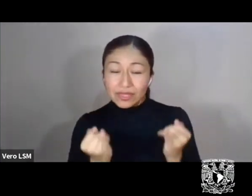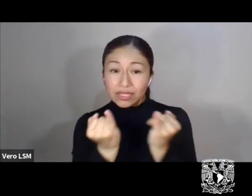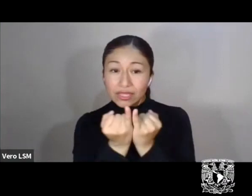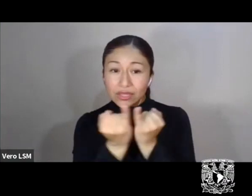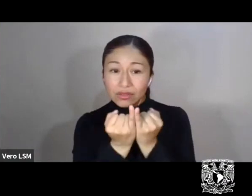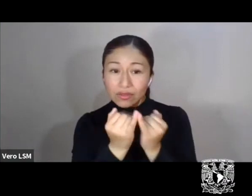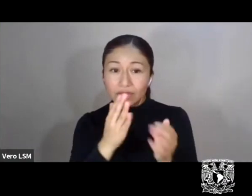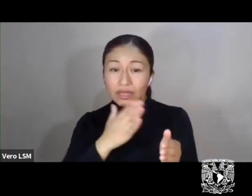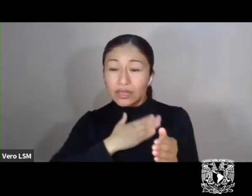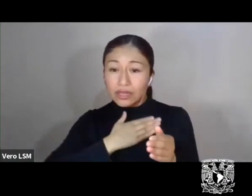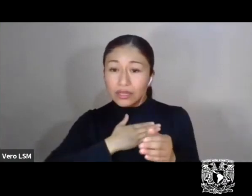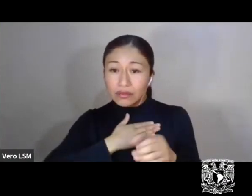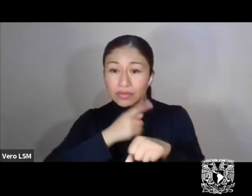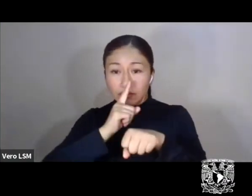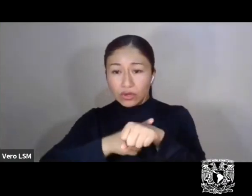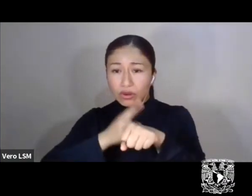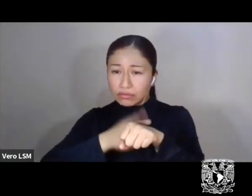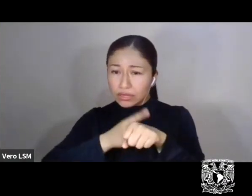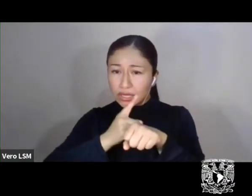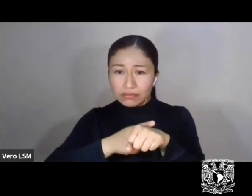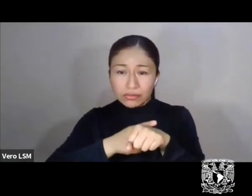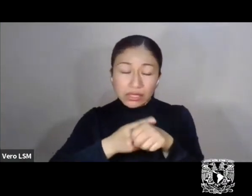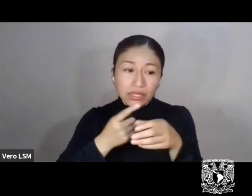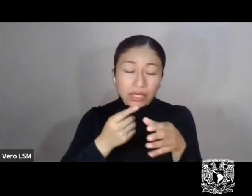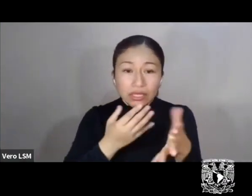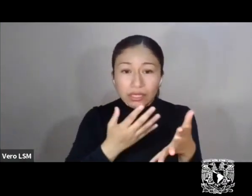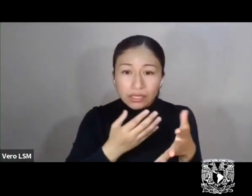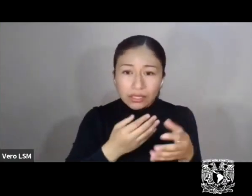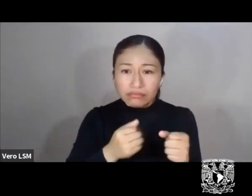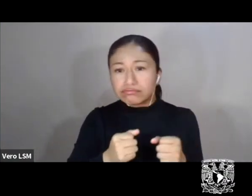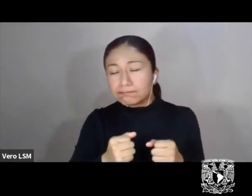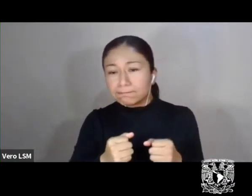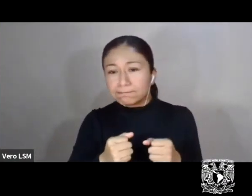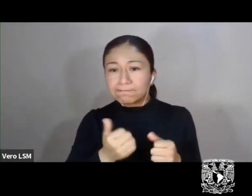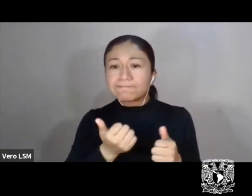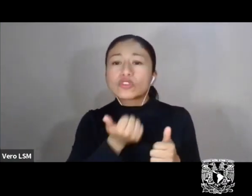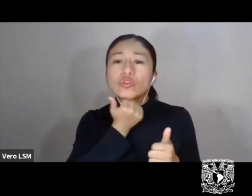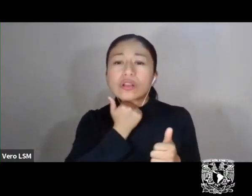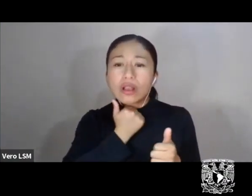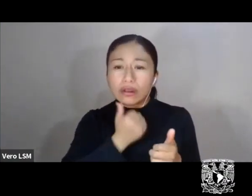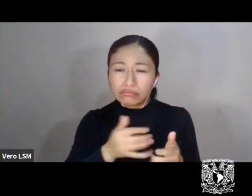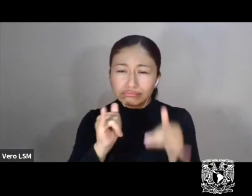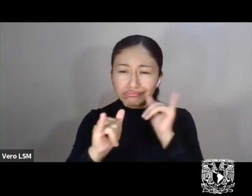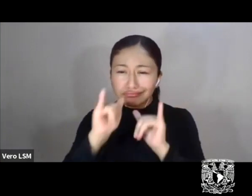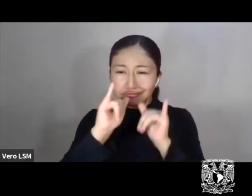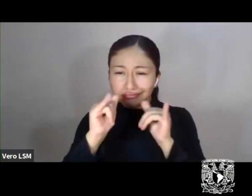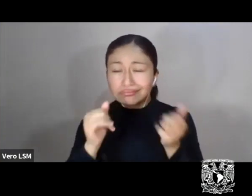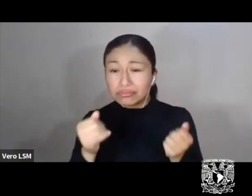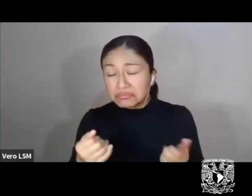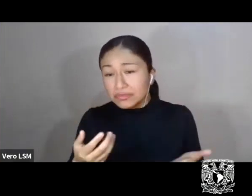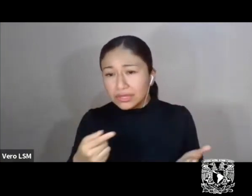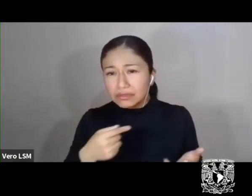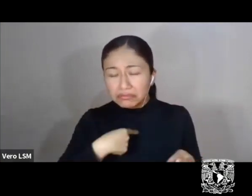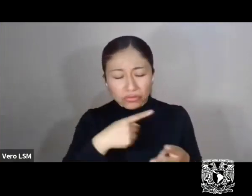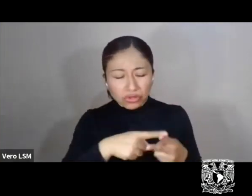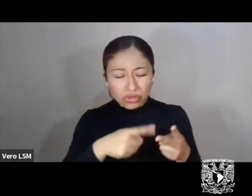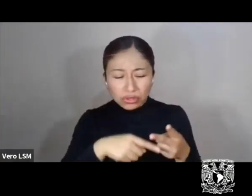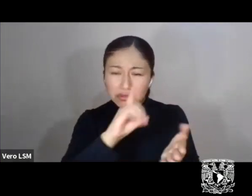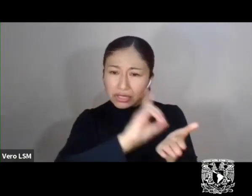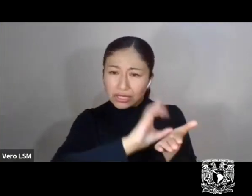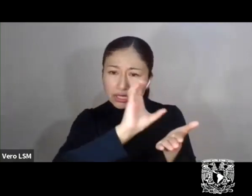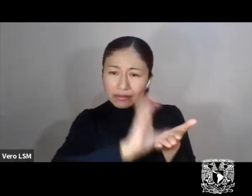son mis agenciamientos. Ese es el posicionamiento con el cual llego al tema. Y cuando llego al tema me doy cuenta que hay